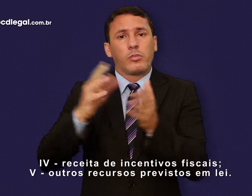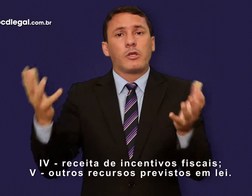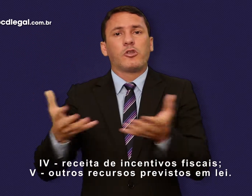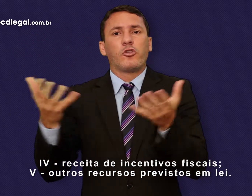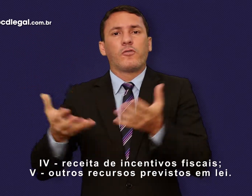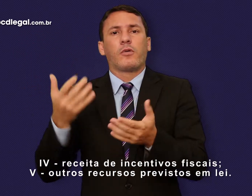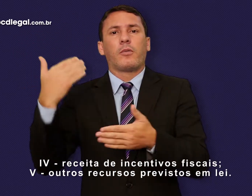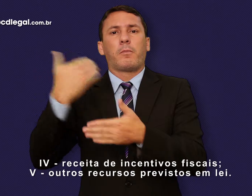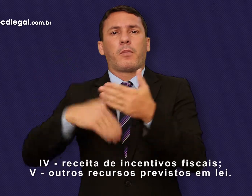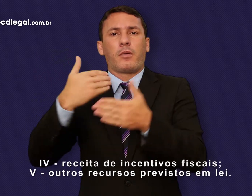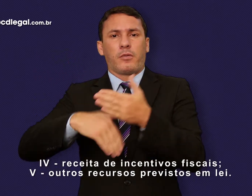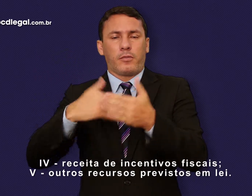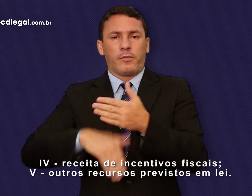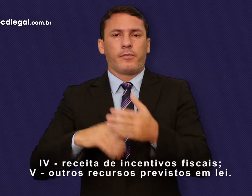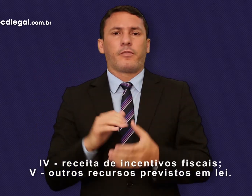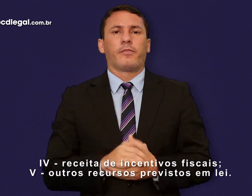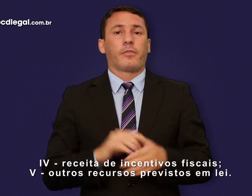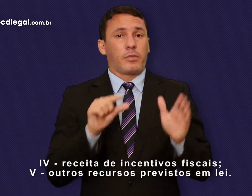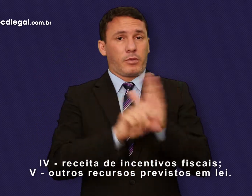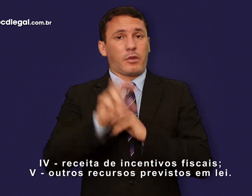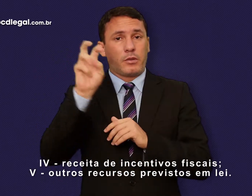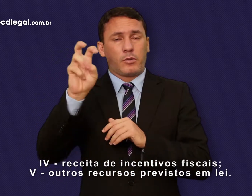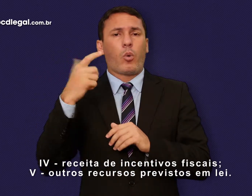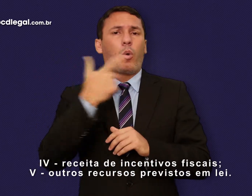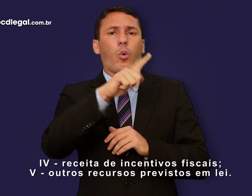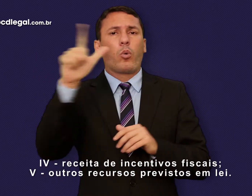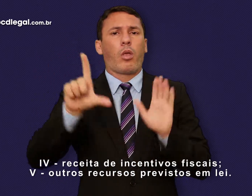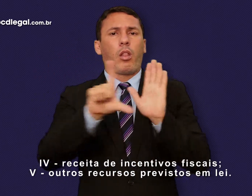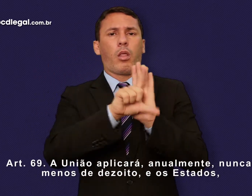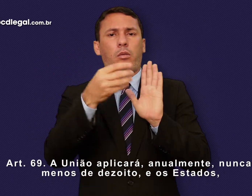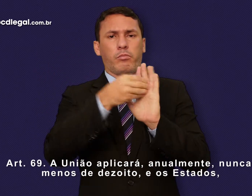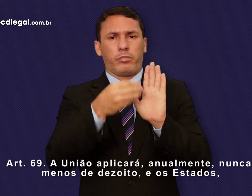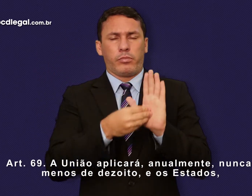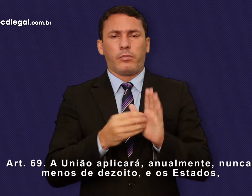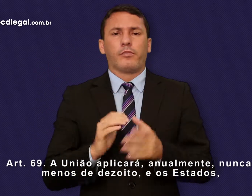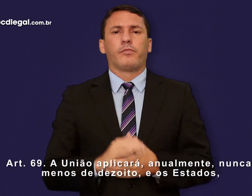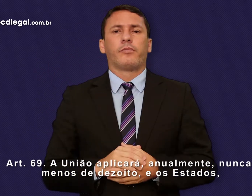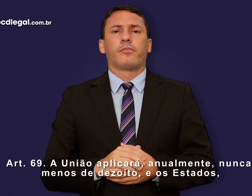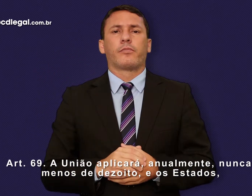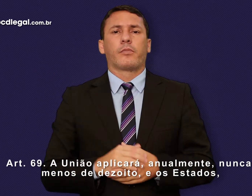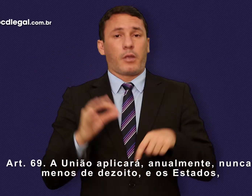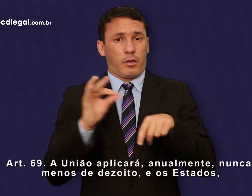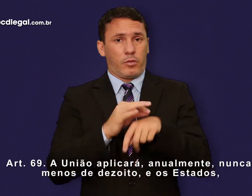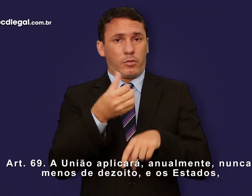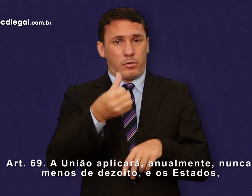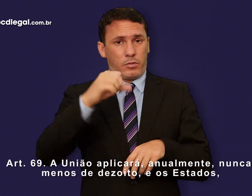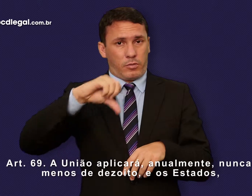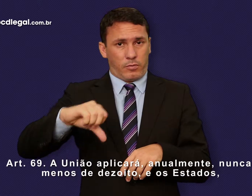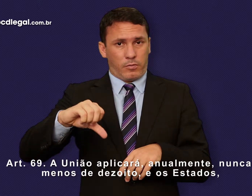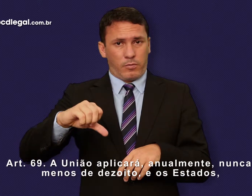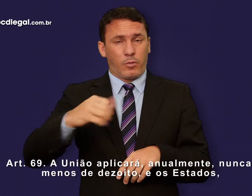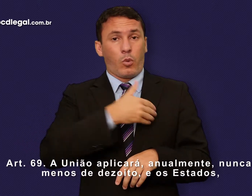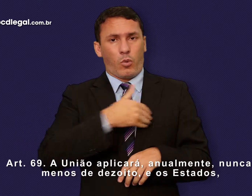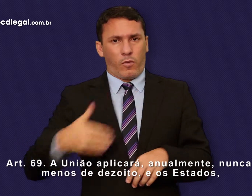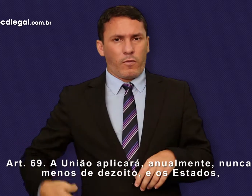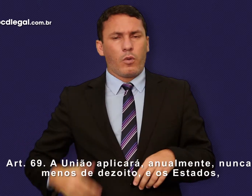fiscais. Inciso 5. Outros recursos previstos em lei. Artigo 69. A União aplicará anualmente